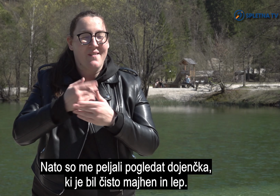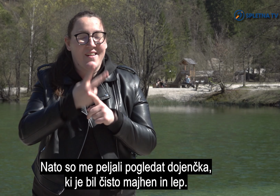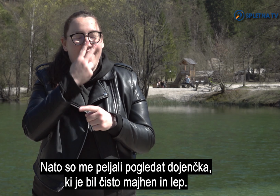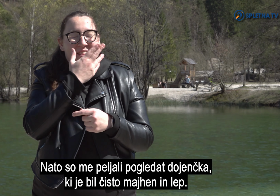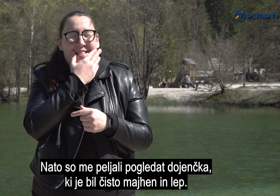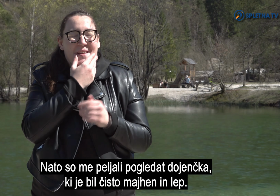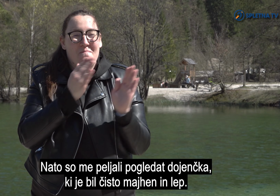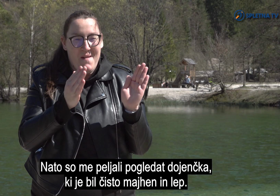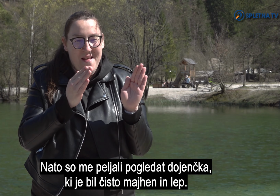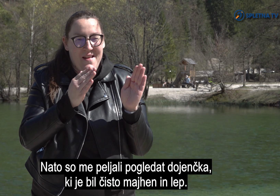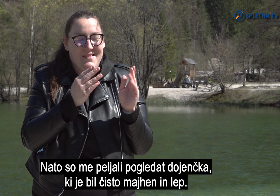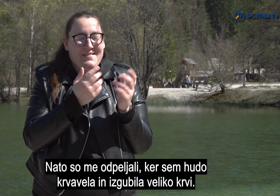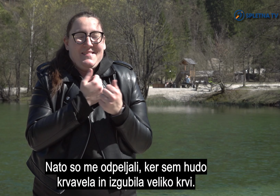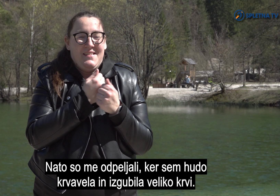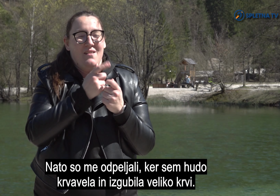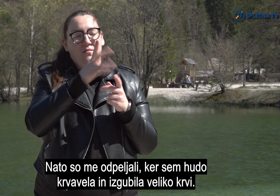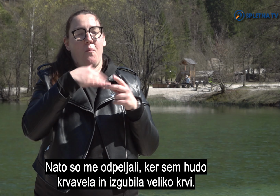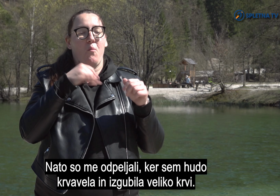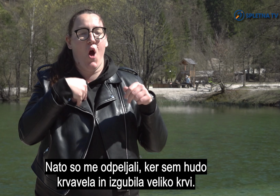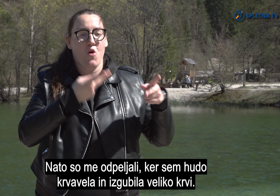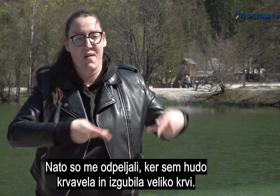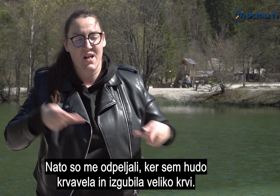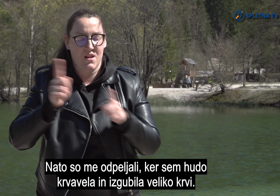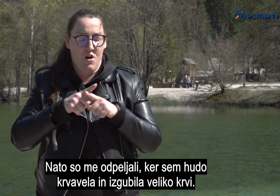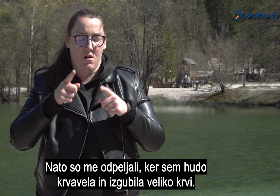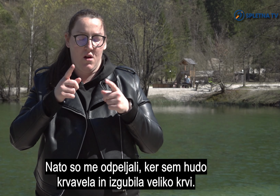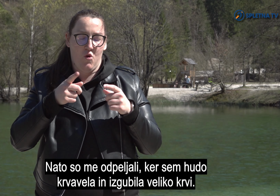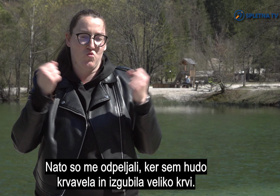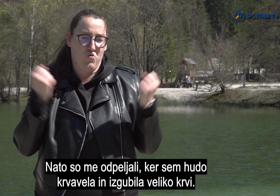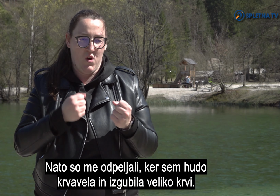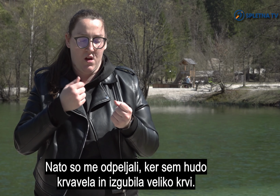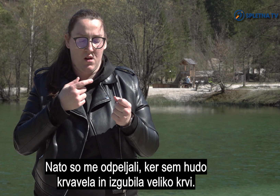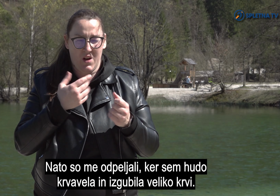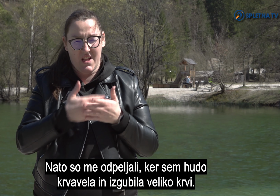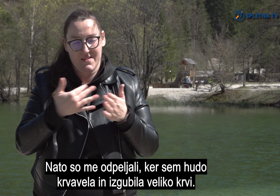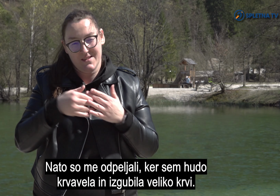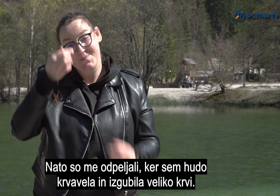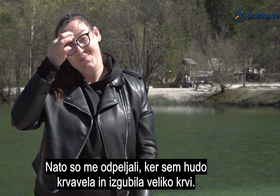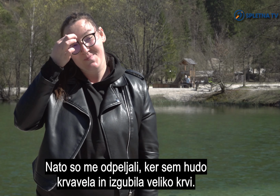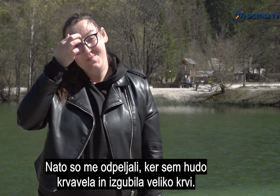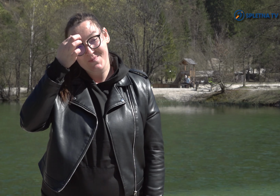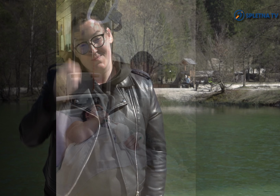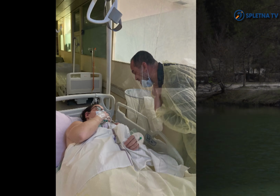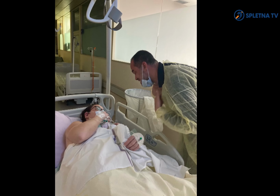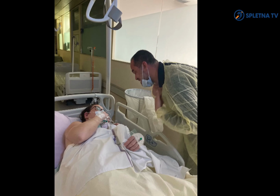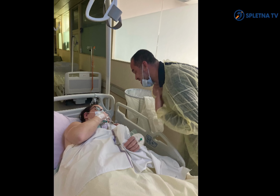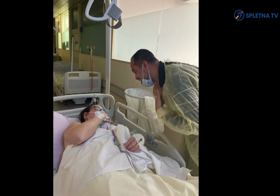bil čisto majhen in lep. Nato so me odpeljali, ker sem hudo krvavela in izgubila veliko krvi.